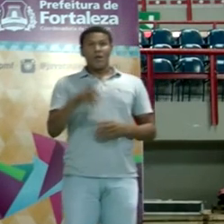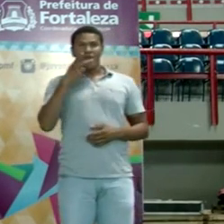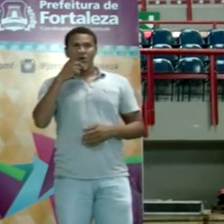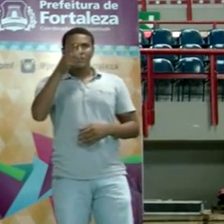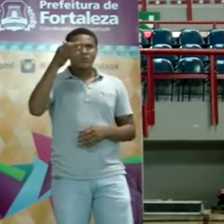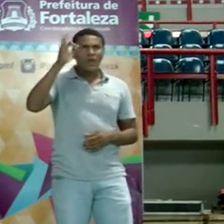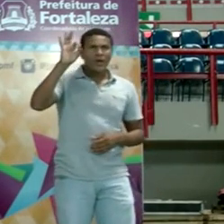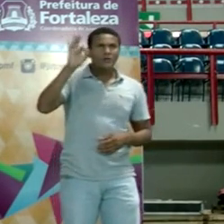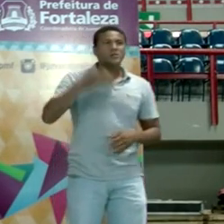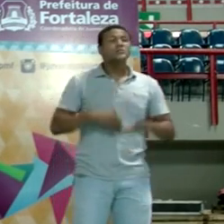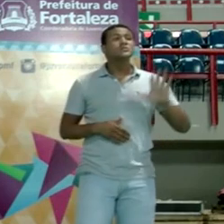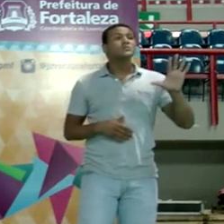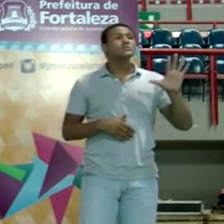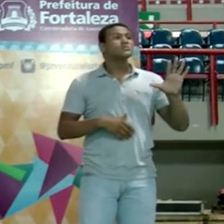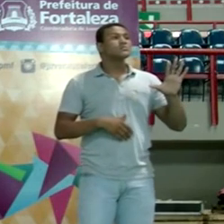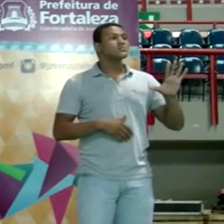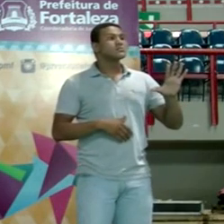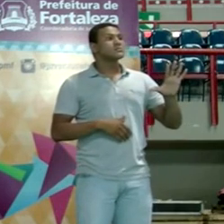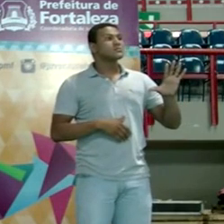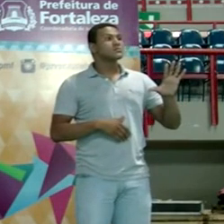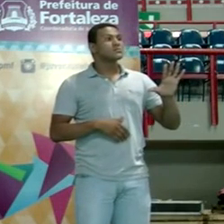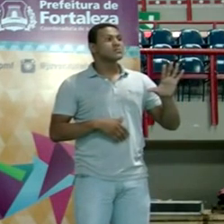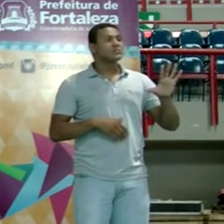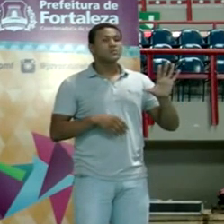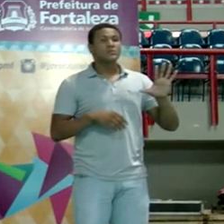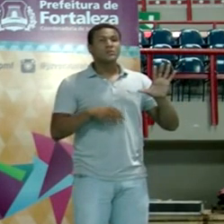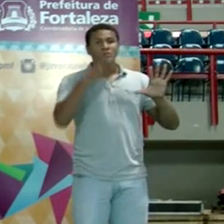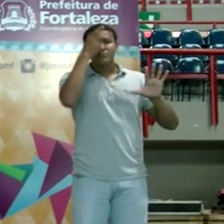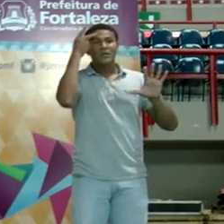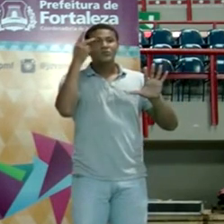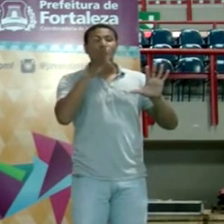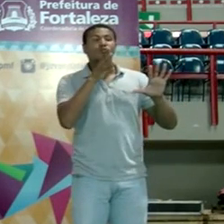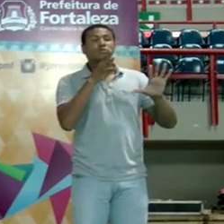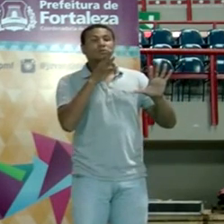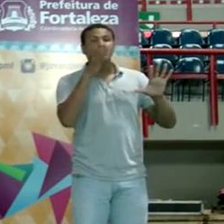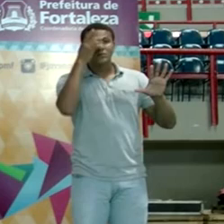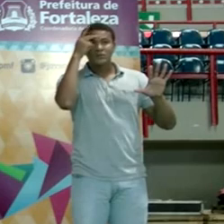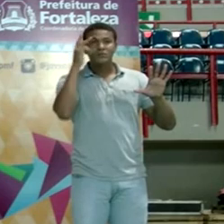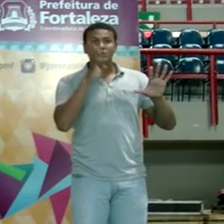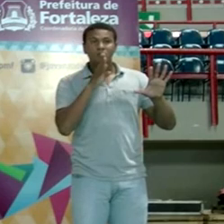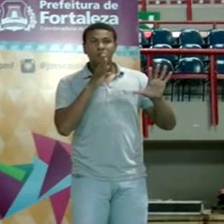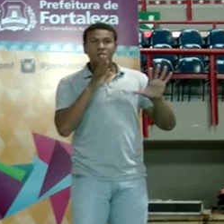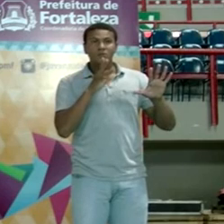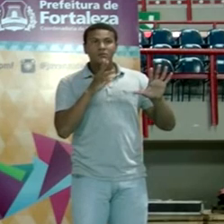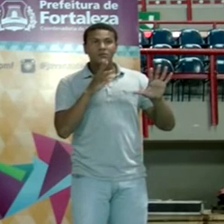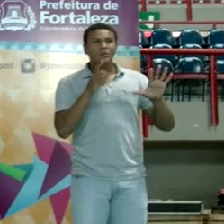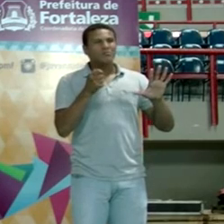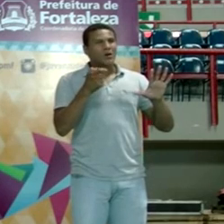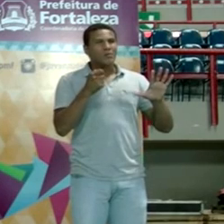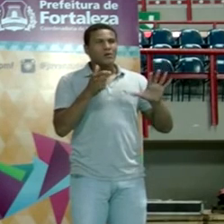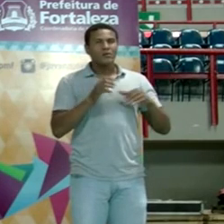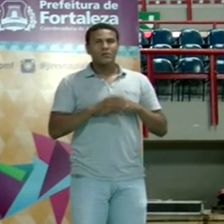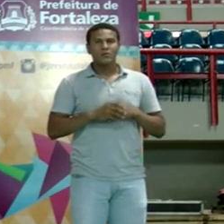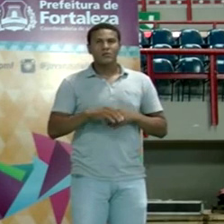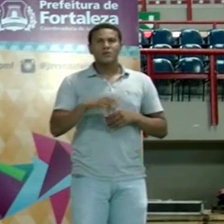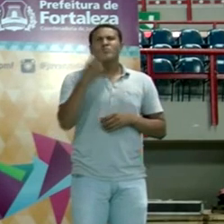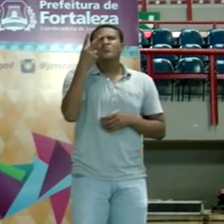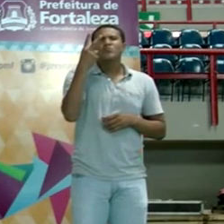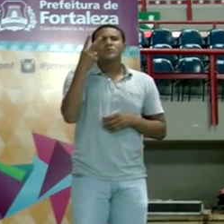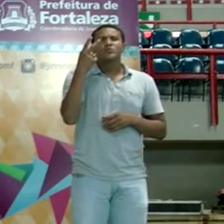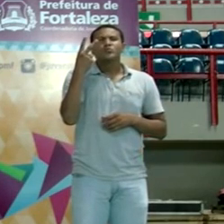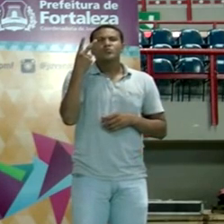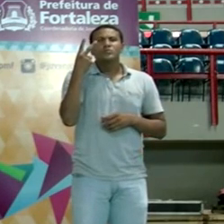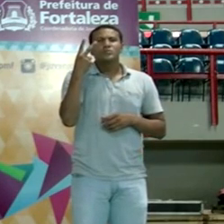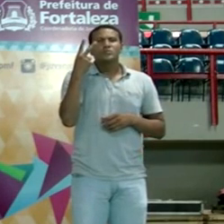disse que reconheceu, 5, reconheceu 5 pessoas. Ainda tem pouca gente ainda, pelo menos